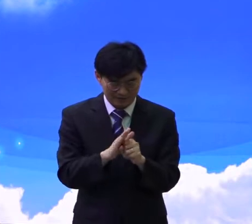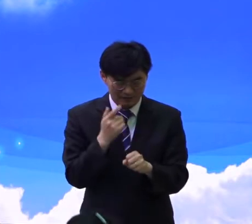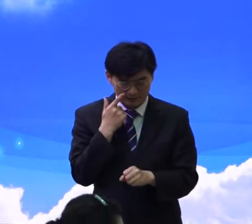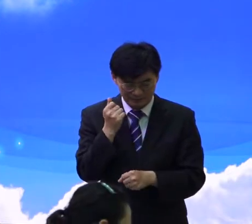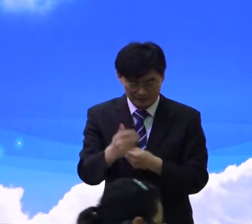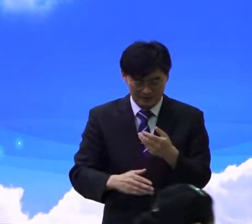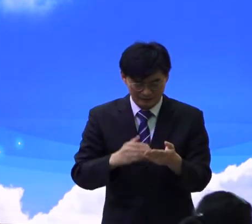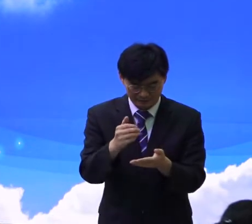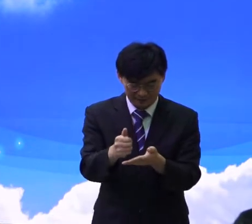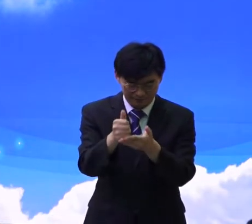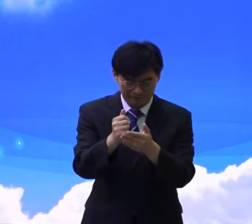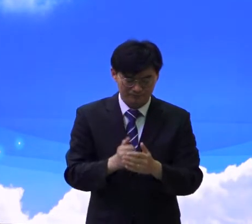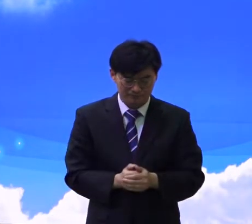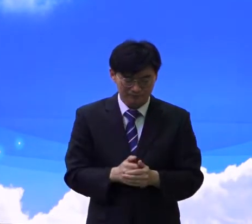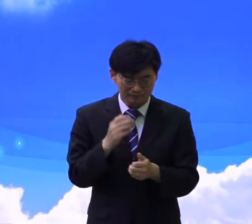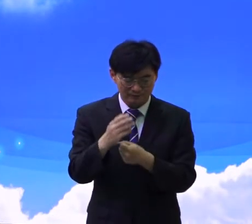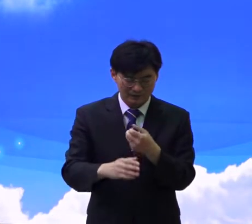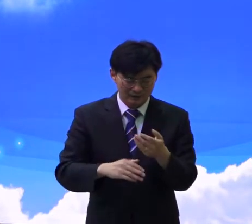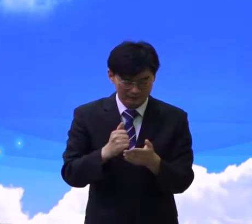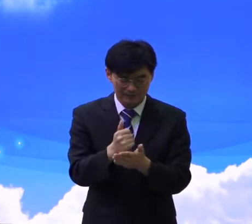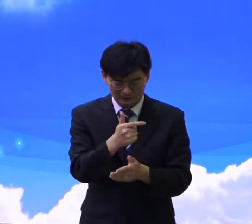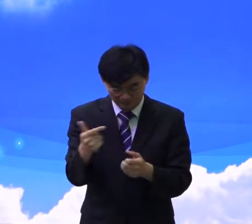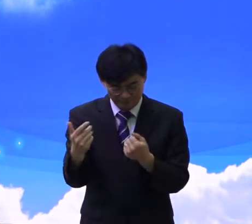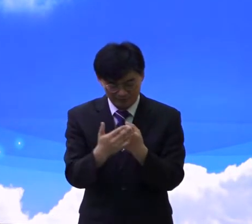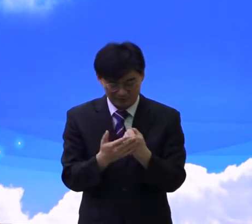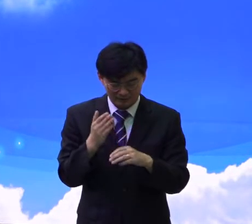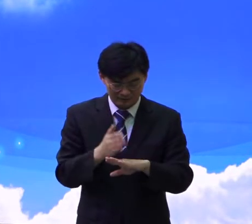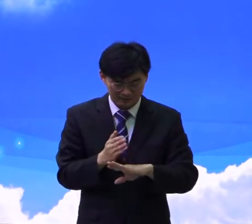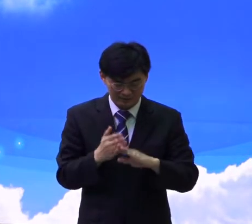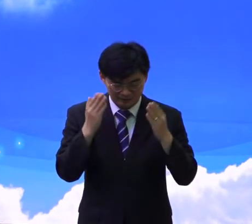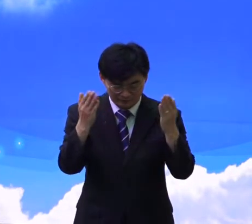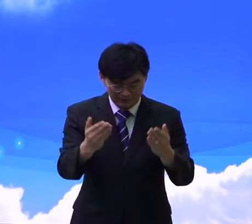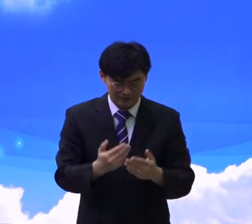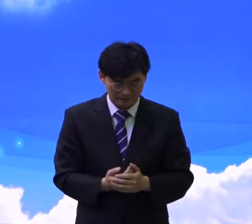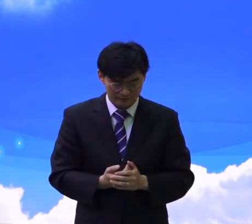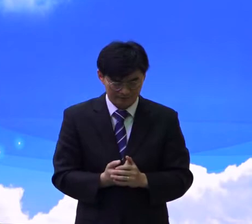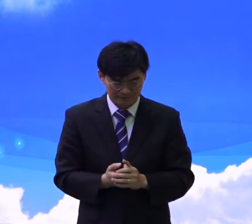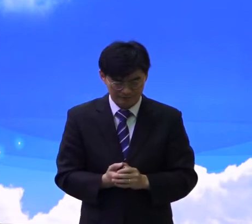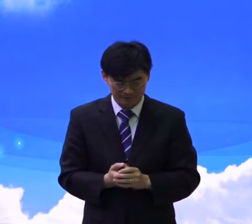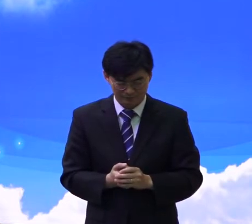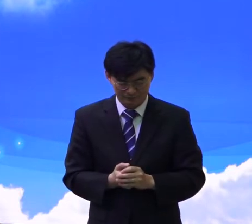아버지, 하나님의 크신 은혜를 감사합니다.